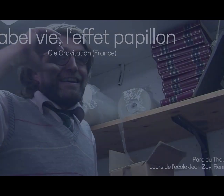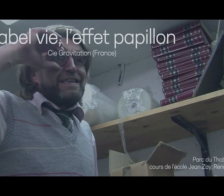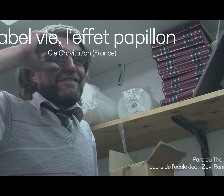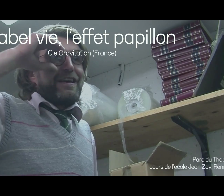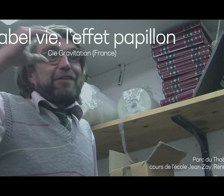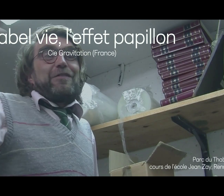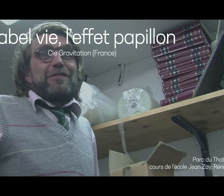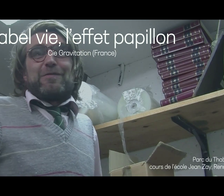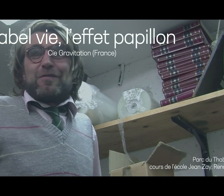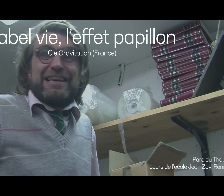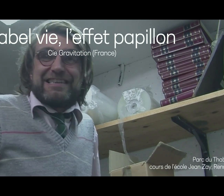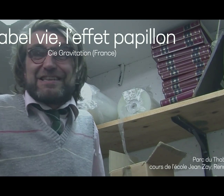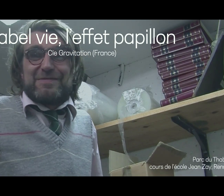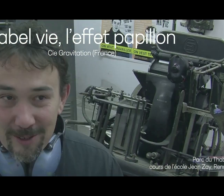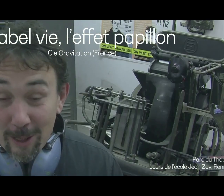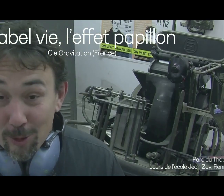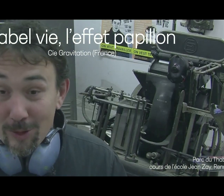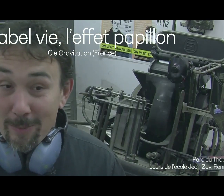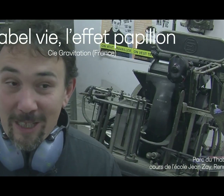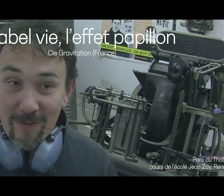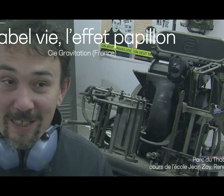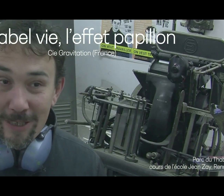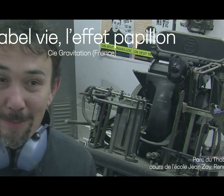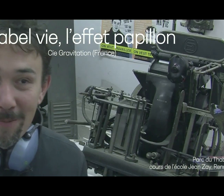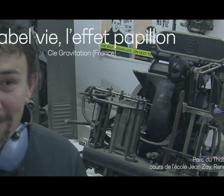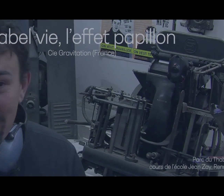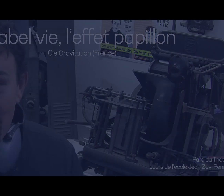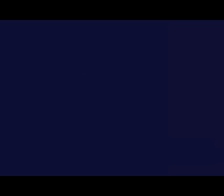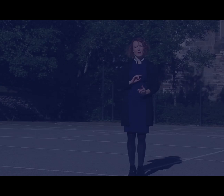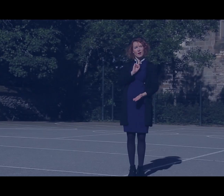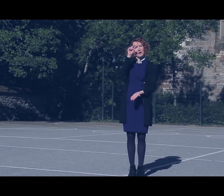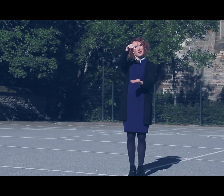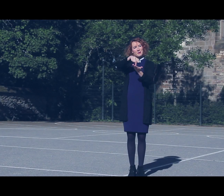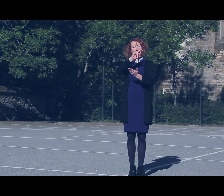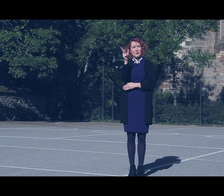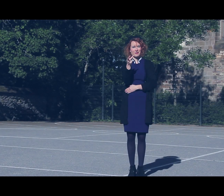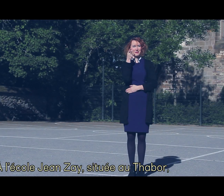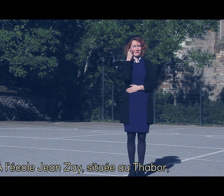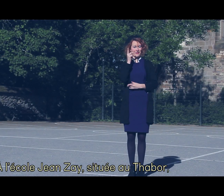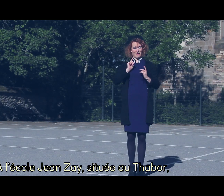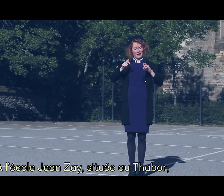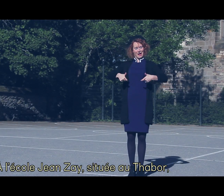ne peut pas se résumer à un rôle, à une fonction, à un trait de caractère. Un être humain, c'est de la haute